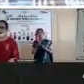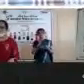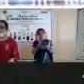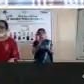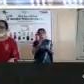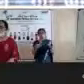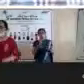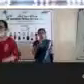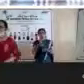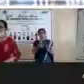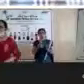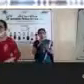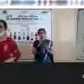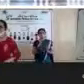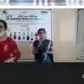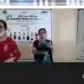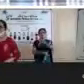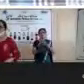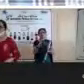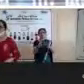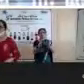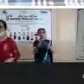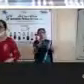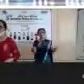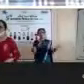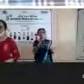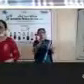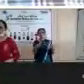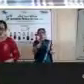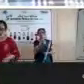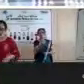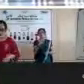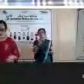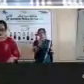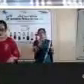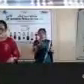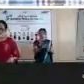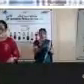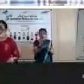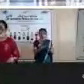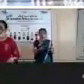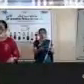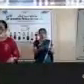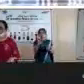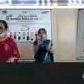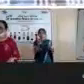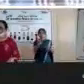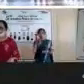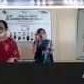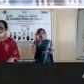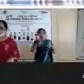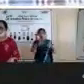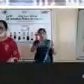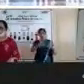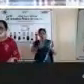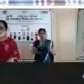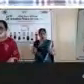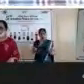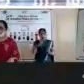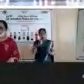करेगा। इससे दिव्यांग उद्यमियों द्वारा बनाए गए उत्पादों की बिक्री और निर्यात के प्रति जागरूकता पैदा करने की संभावना है